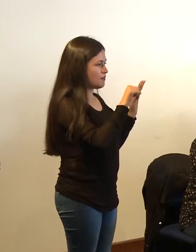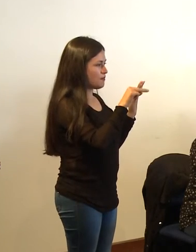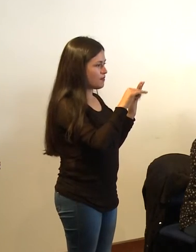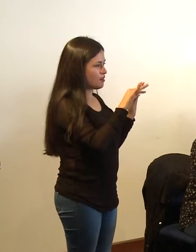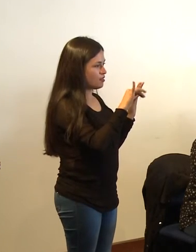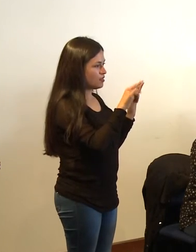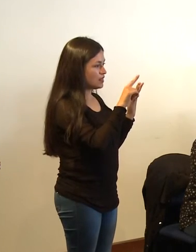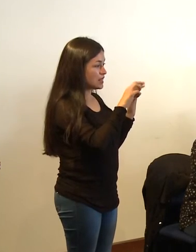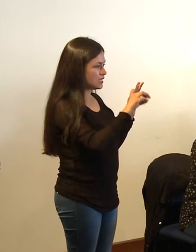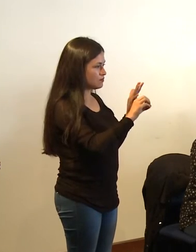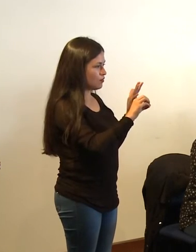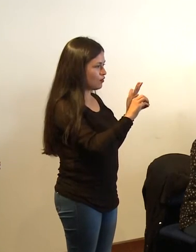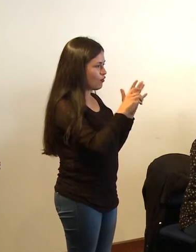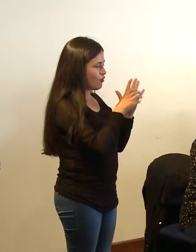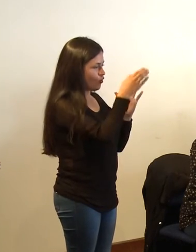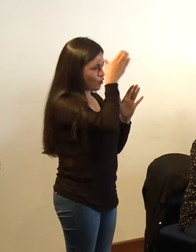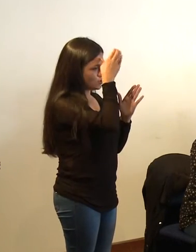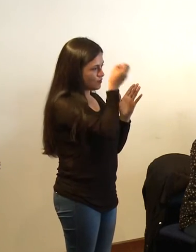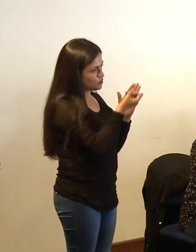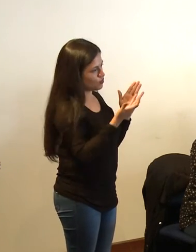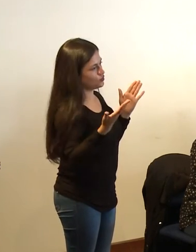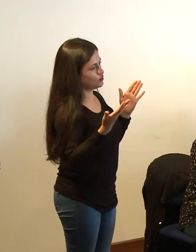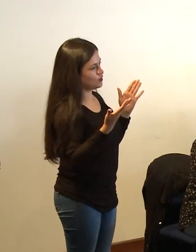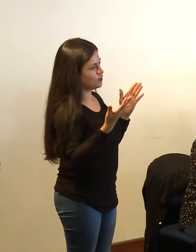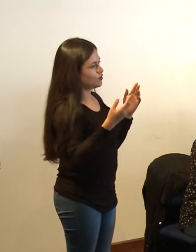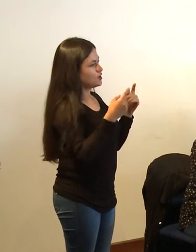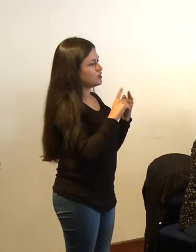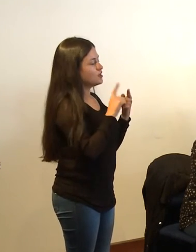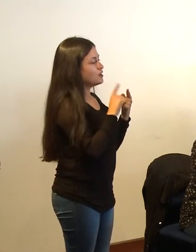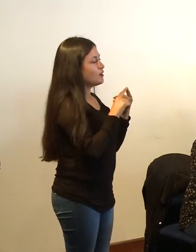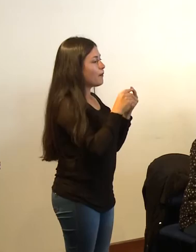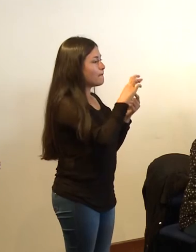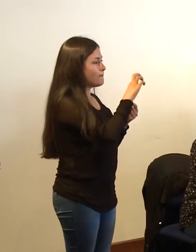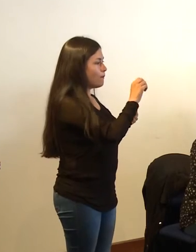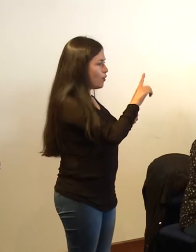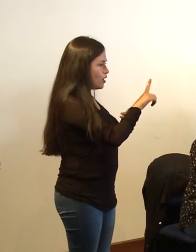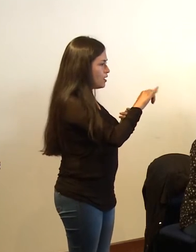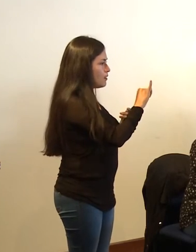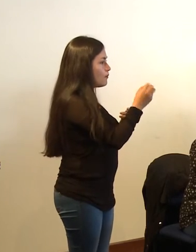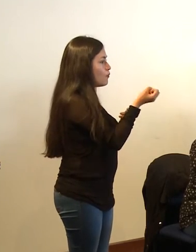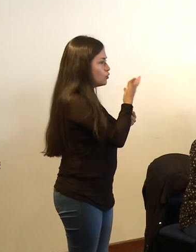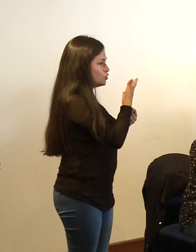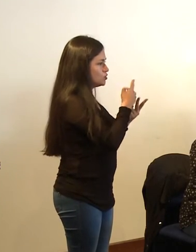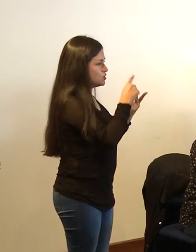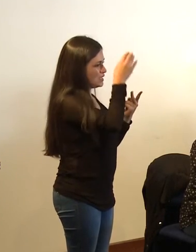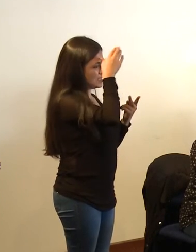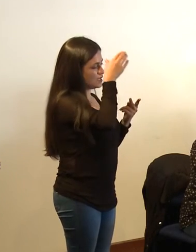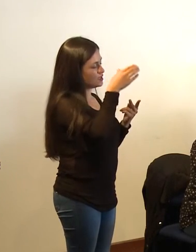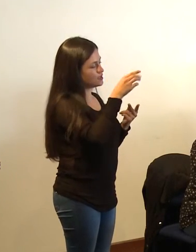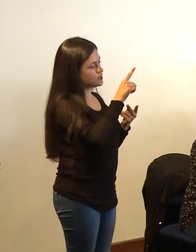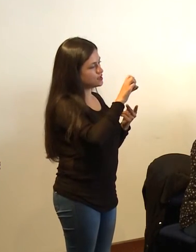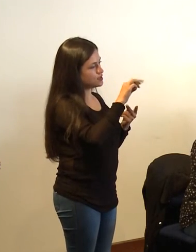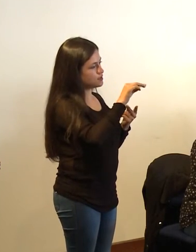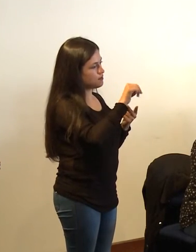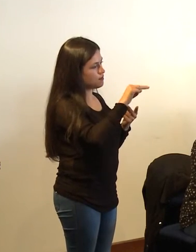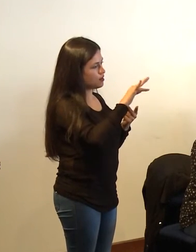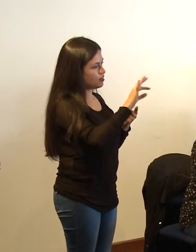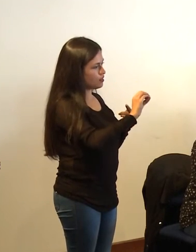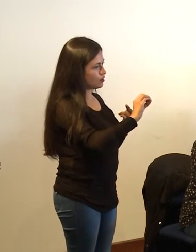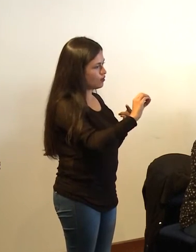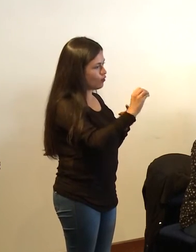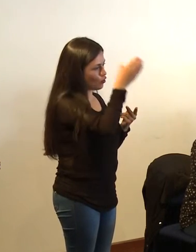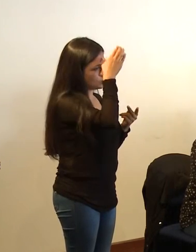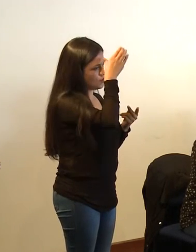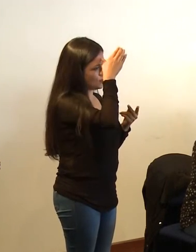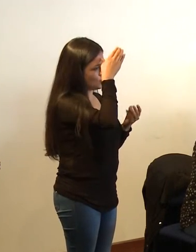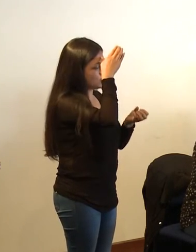prometedor, el asunto no es saber en dónde encontramos la verdad, sino rastrear mucho para construir nuestra propia perspectiva, si